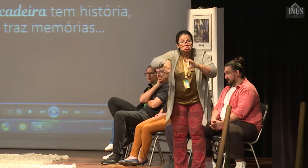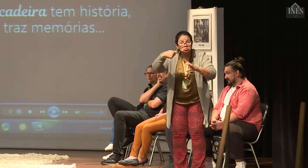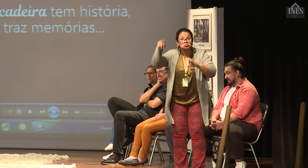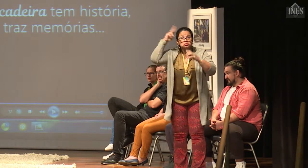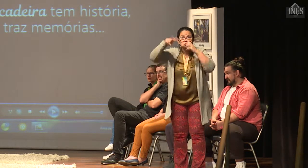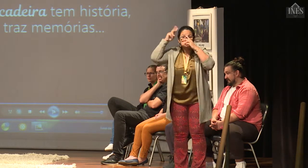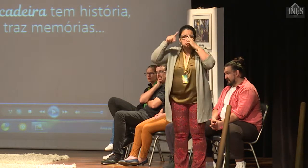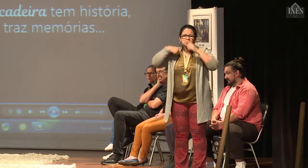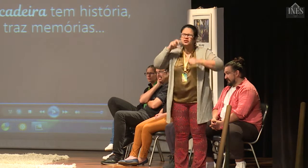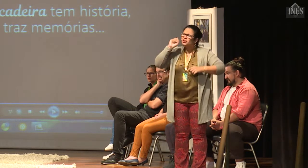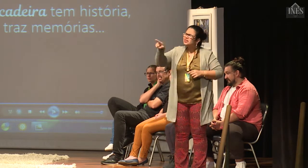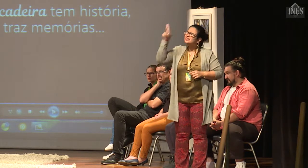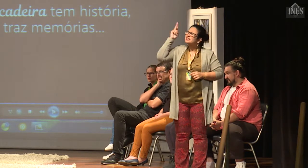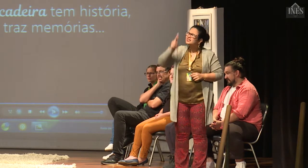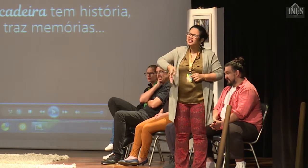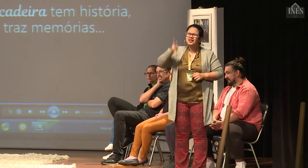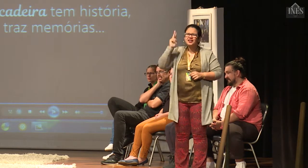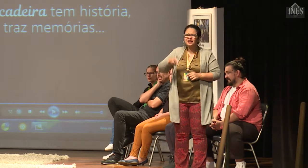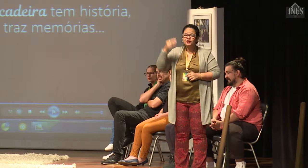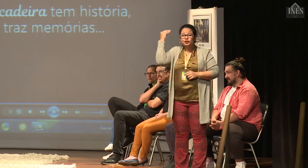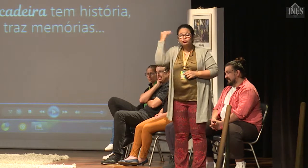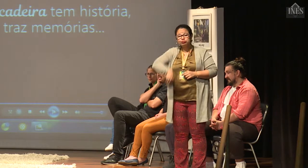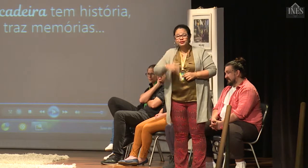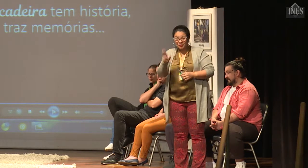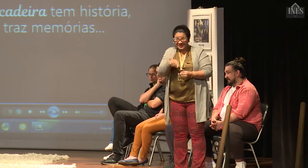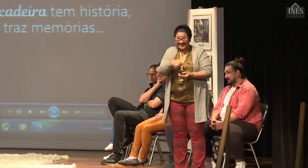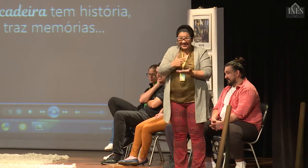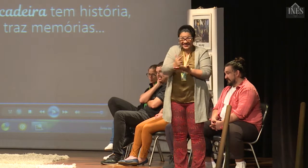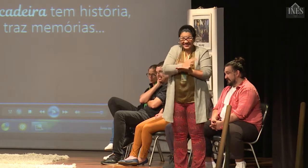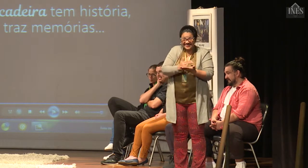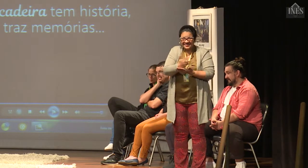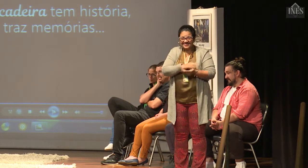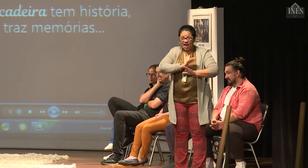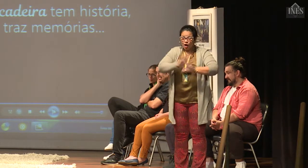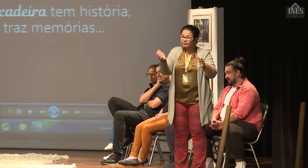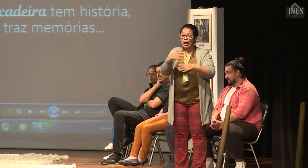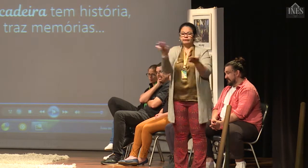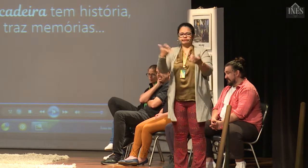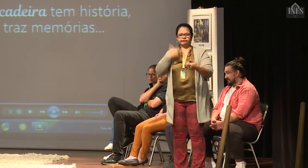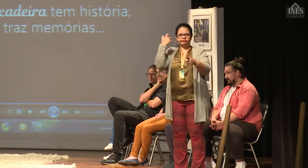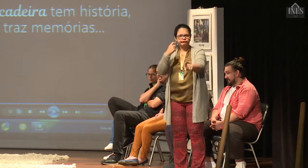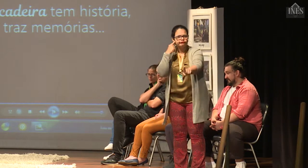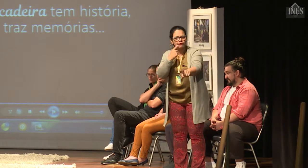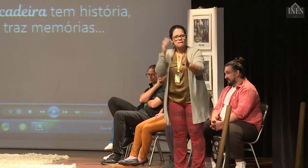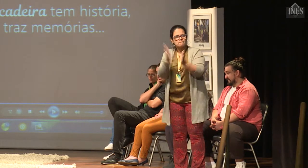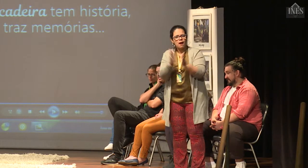filmar a história. E sempre ela ficava filmando e